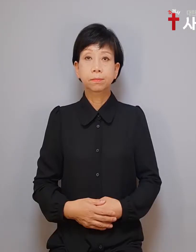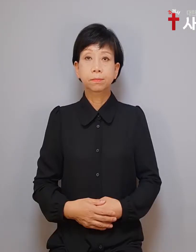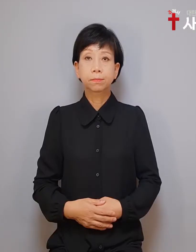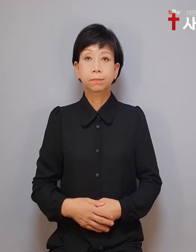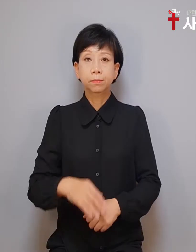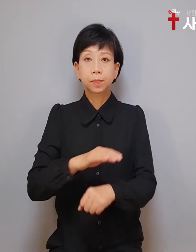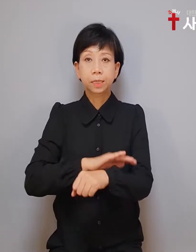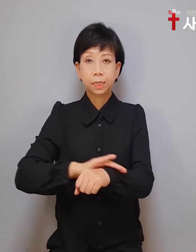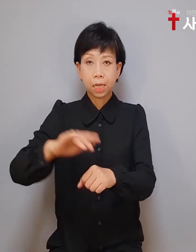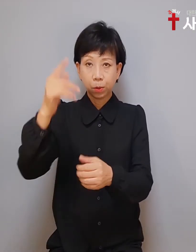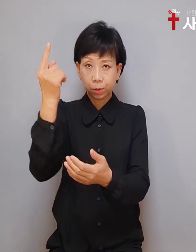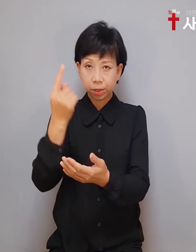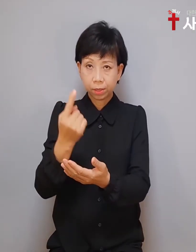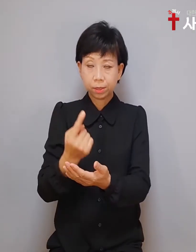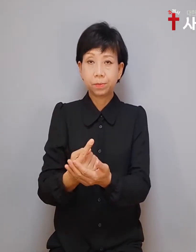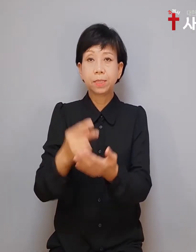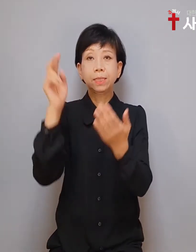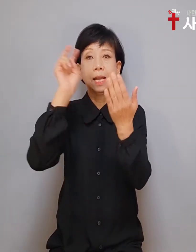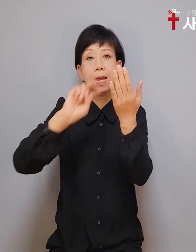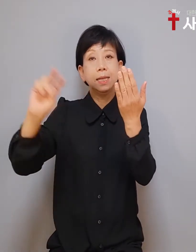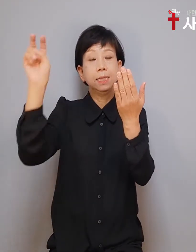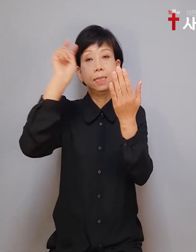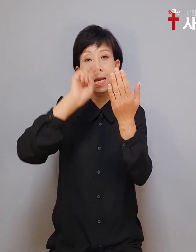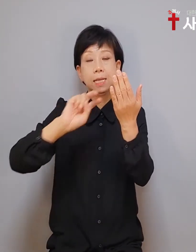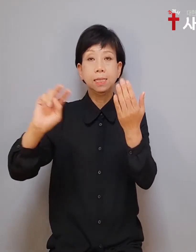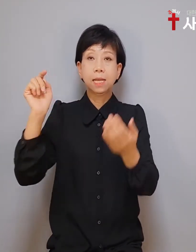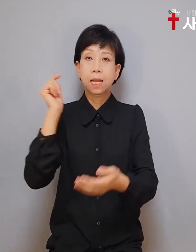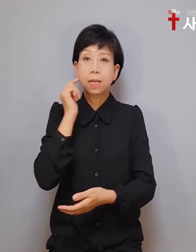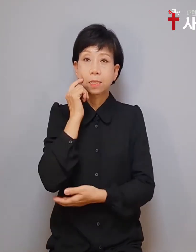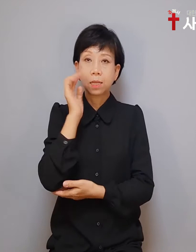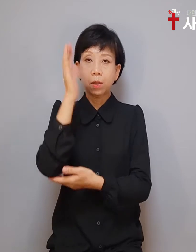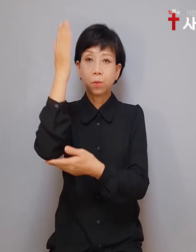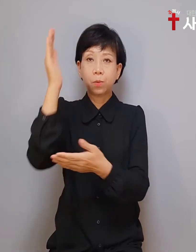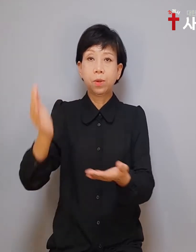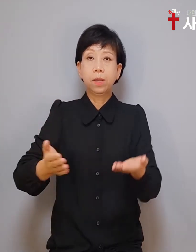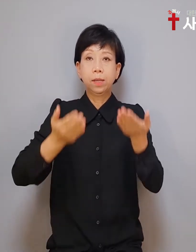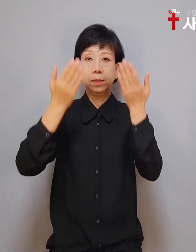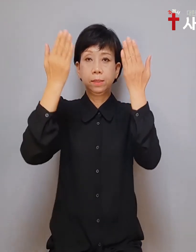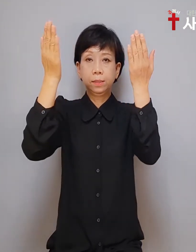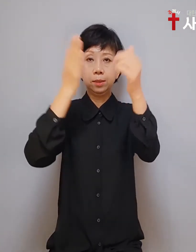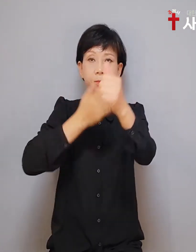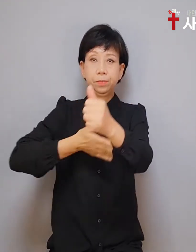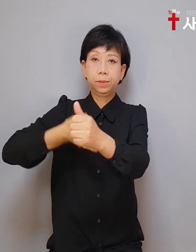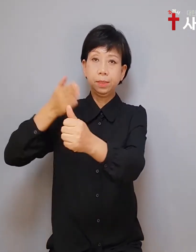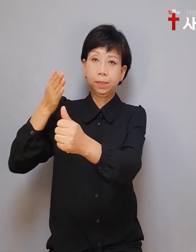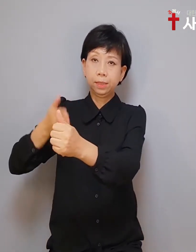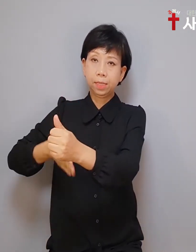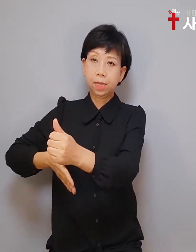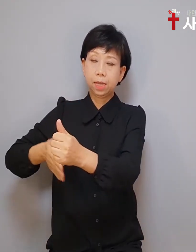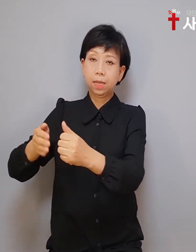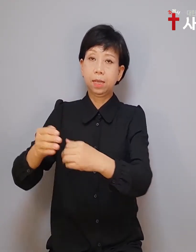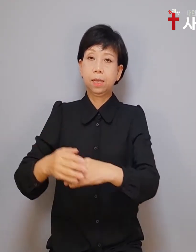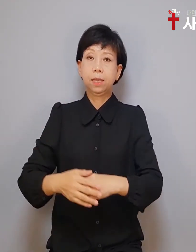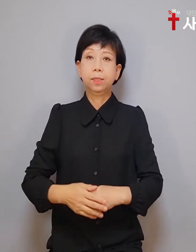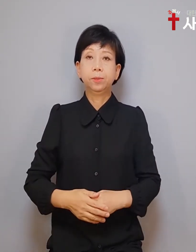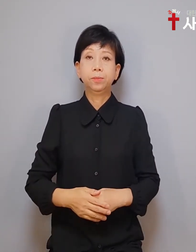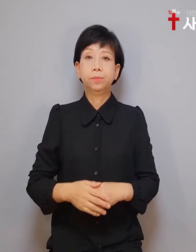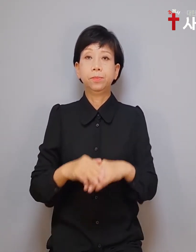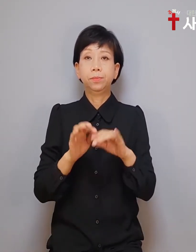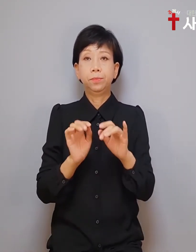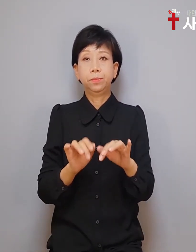잘 나오셨습니다. 우리 찬양으로 하나님 앞에 영광 돌리겠습니다. 거룩하신 하나님,